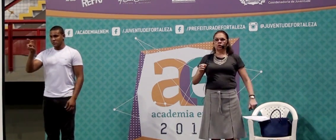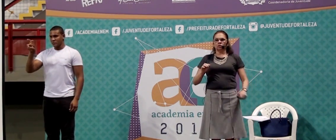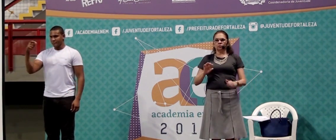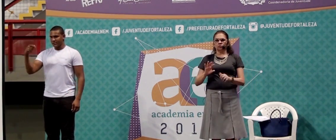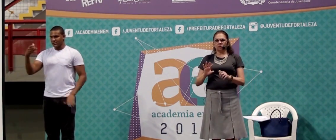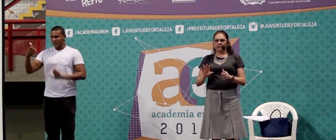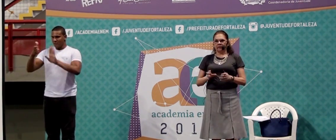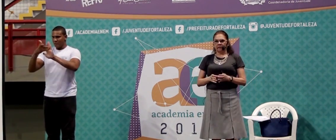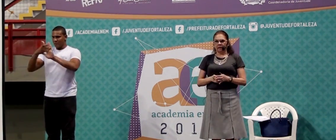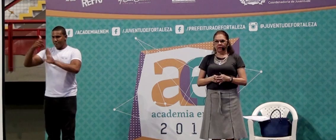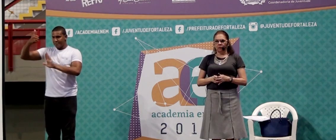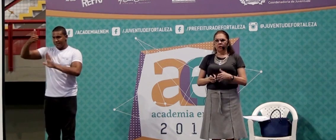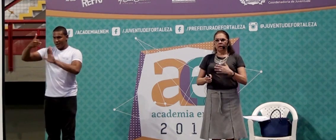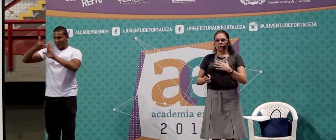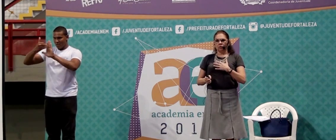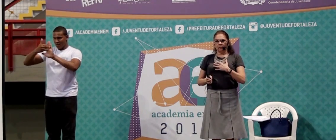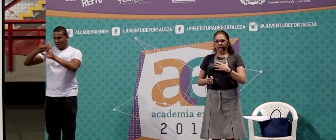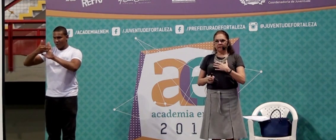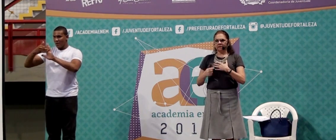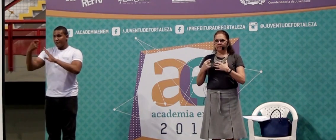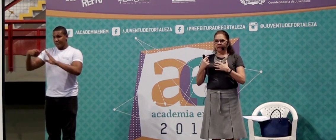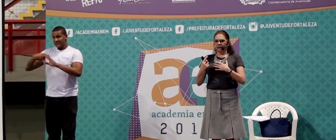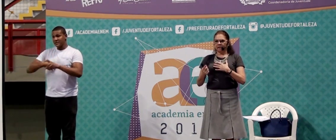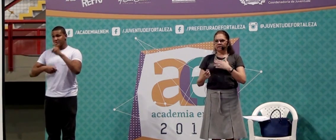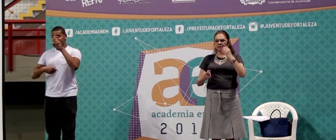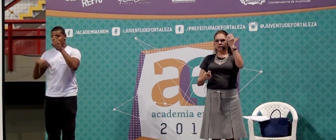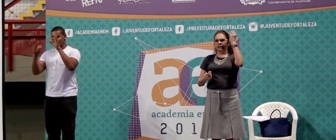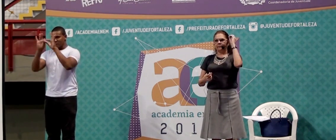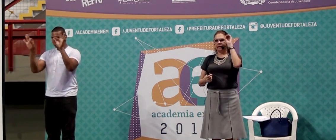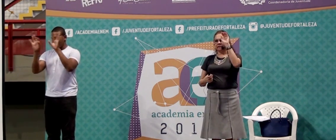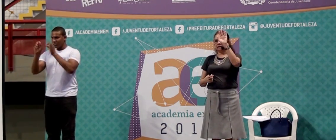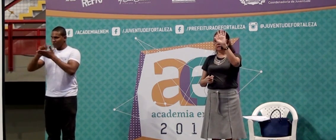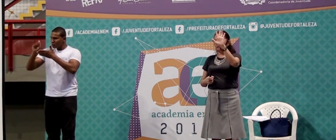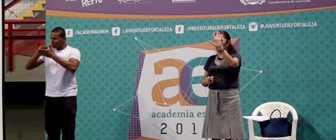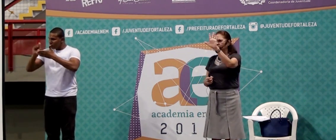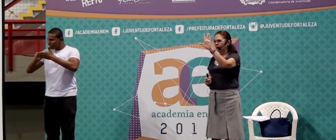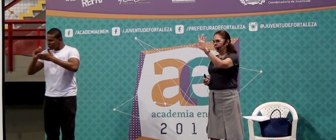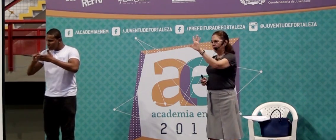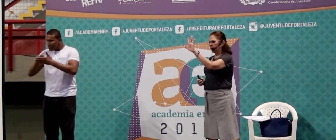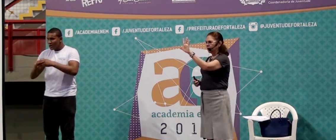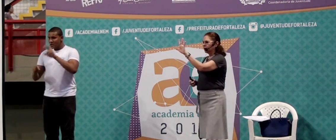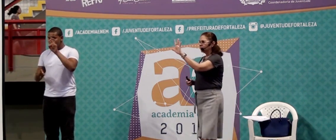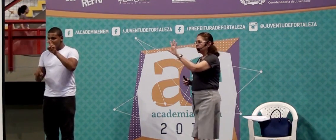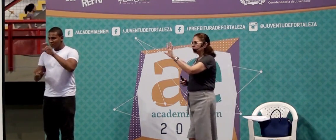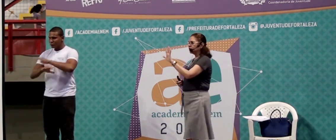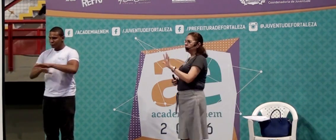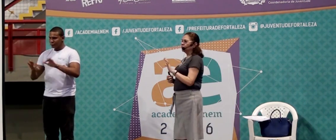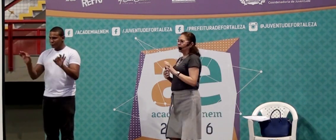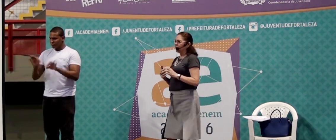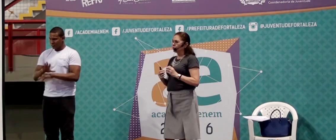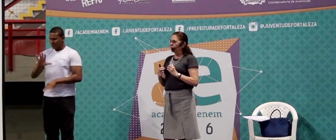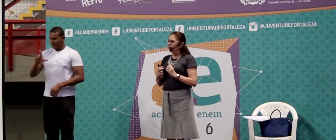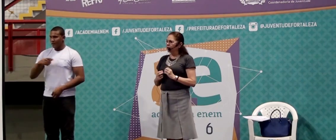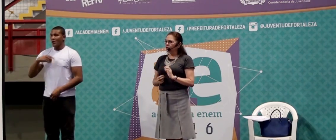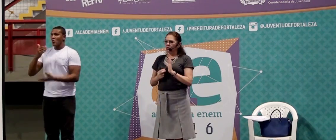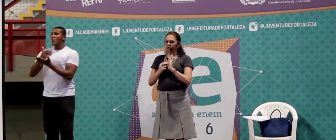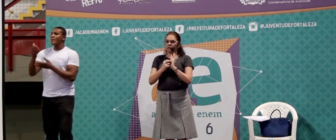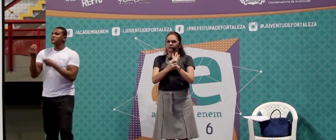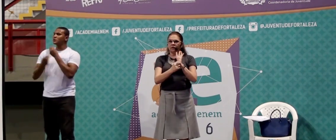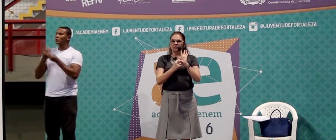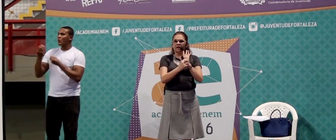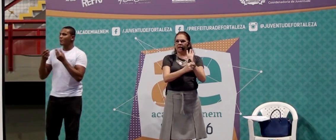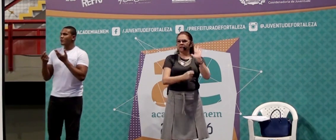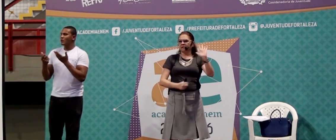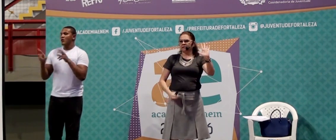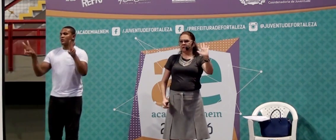começando, todo mundo já aprendeu, eu começo a minha redação apresentando o tema, deixando claro para o leitor que